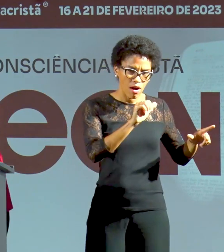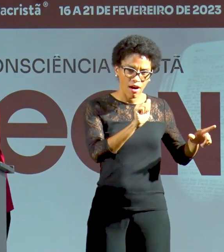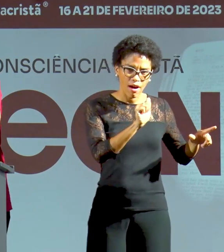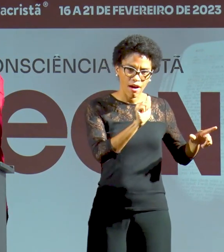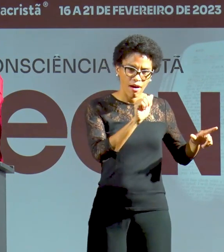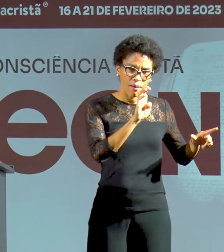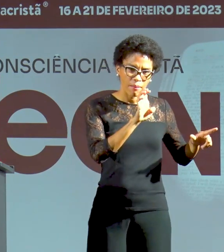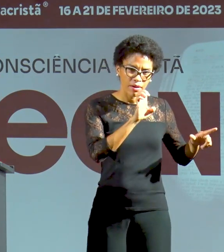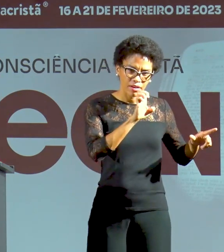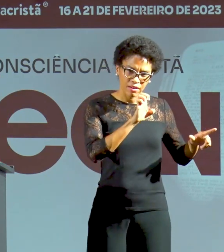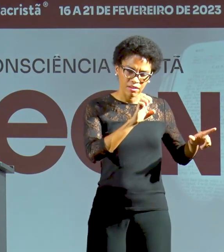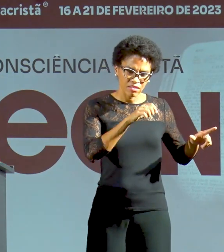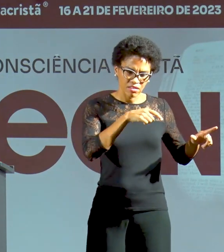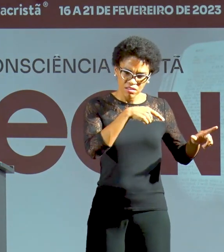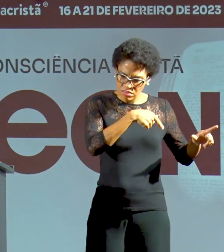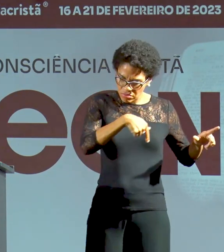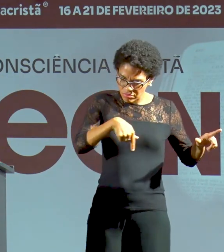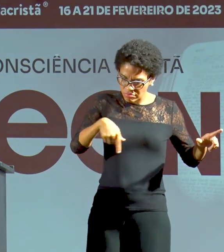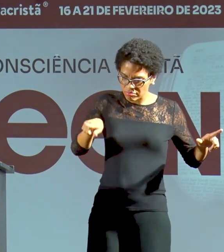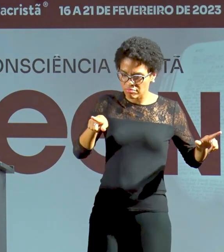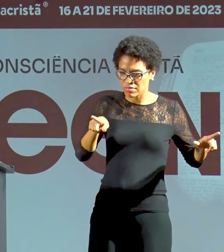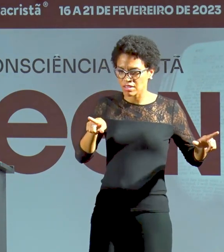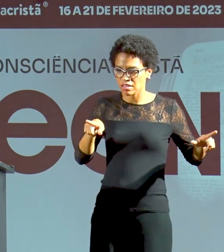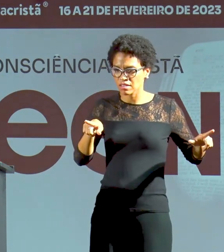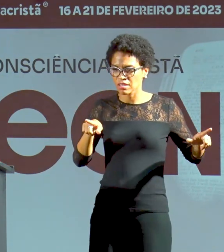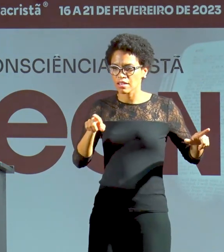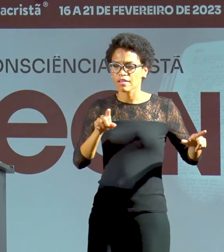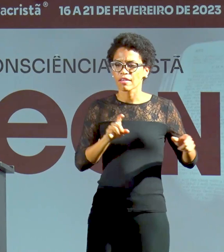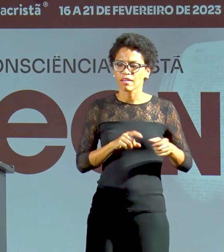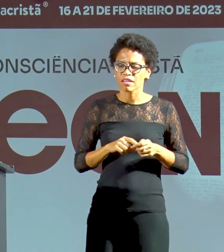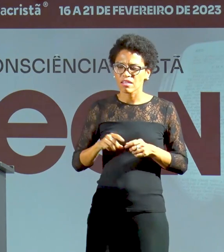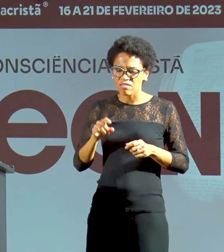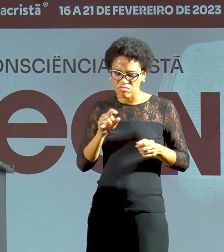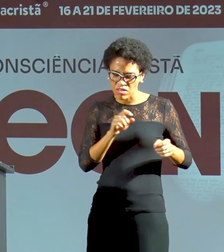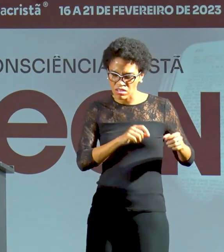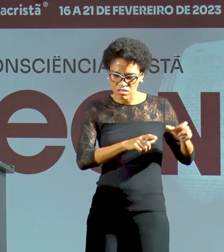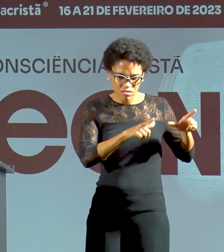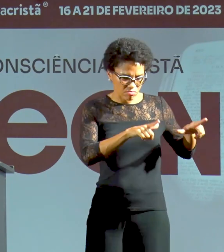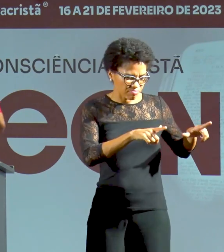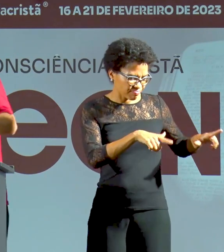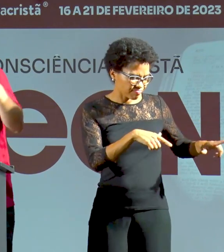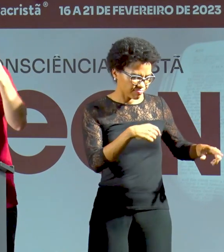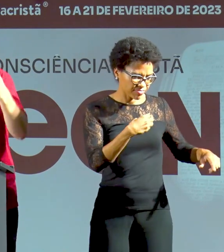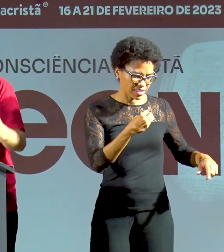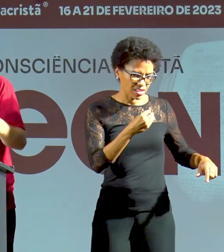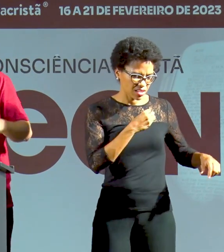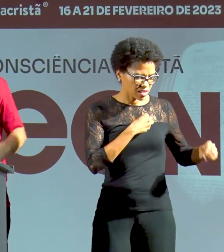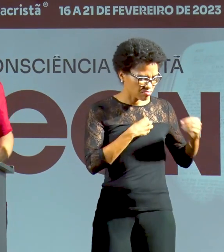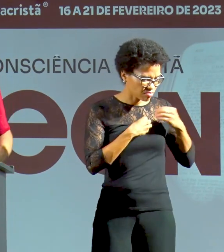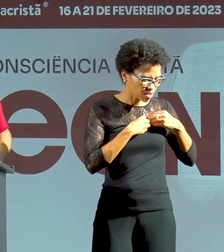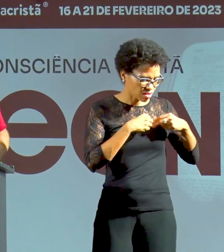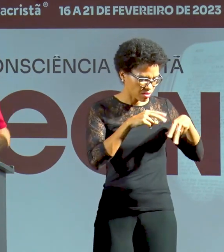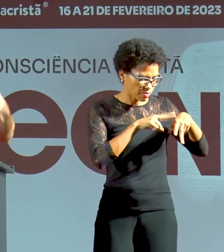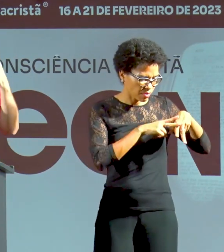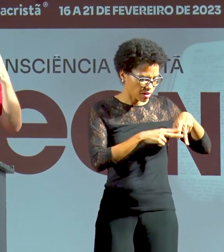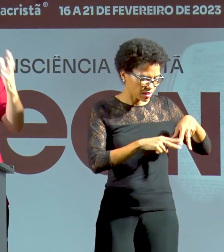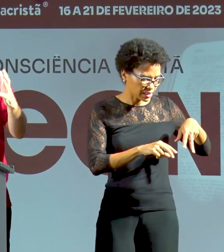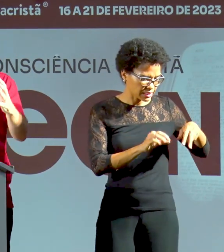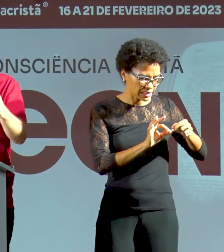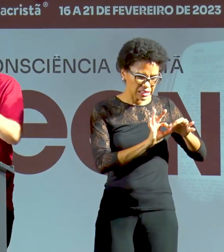a deixar a sua sexualidade talvez distante dele longe dele para viver na presença dele